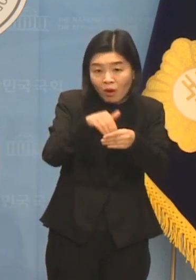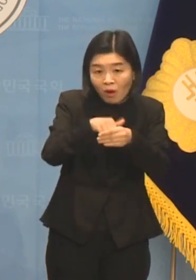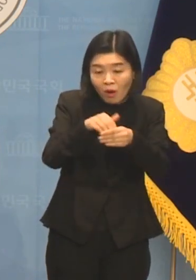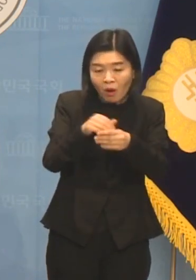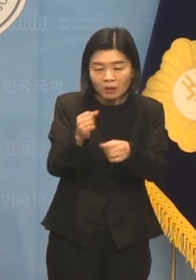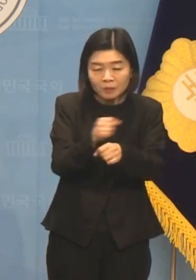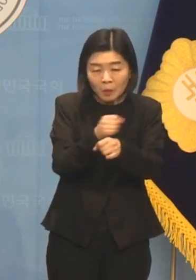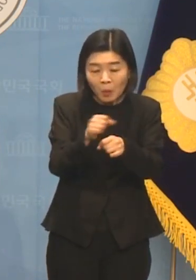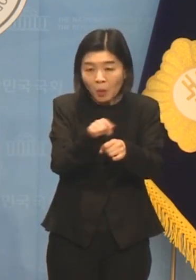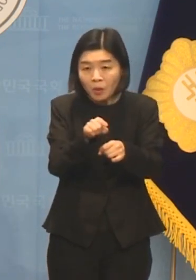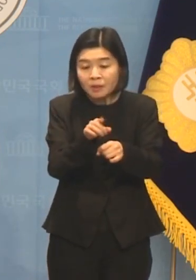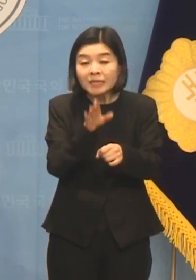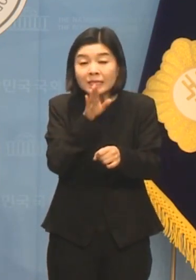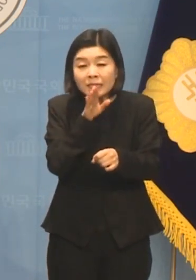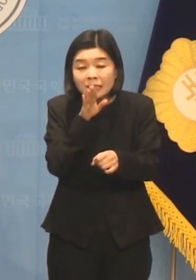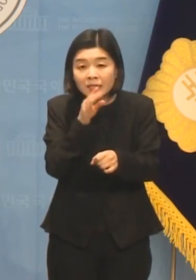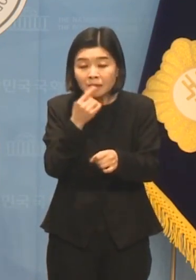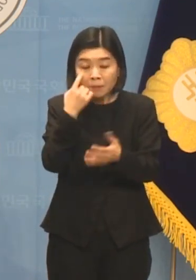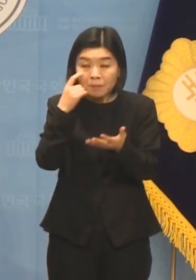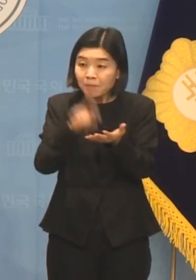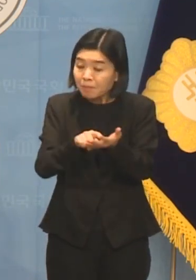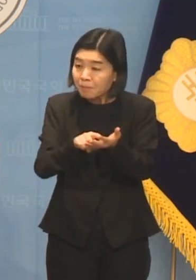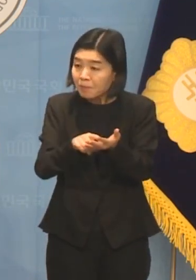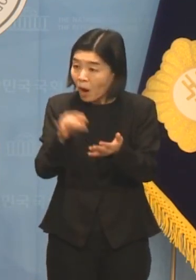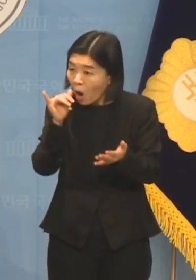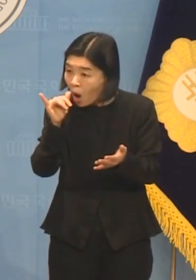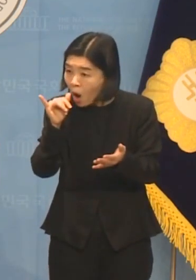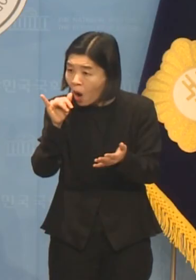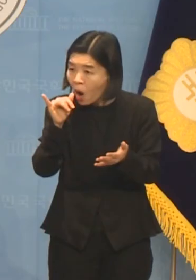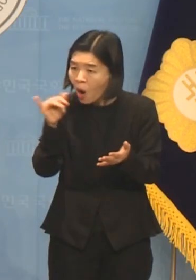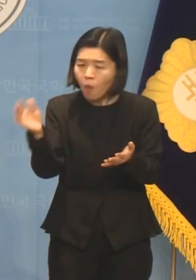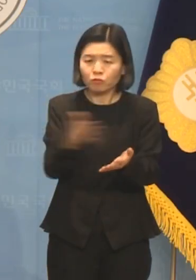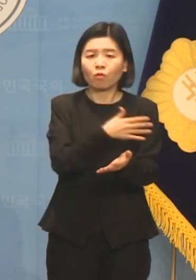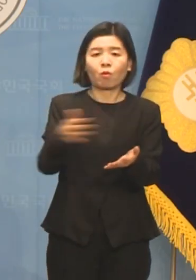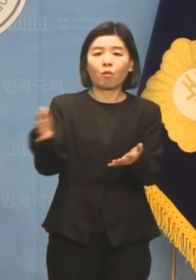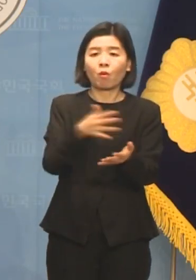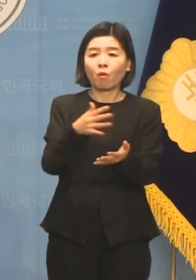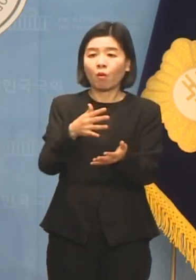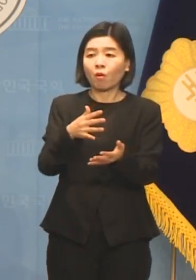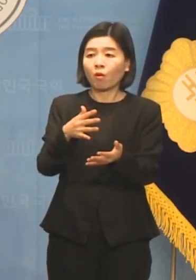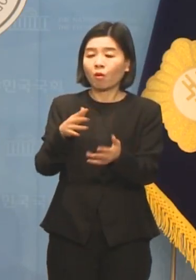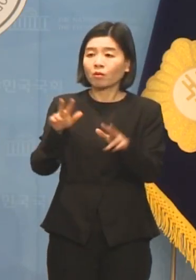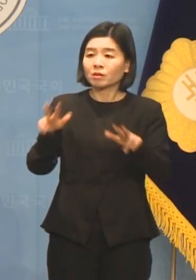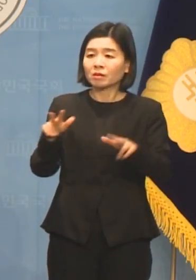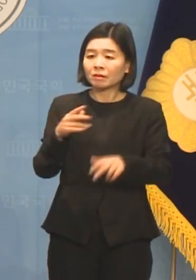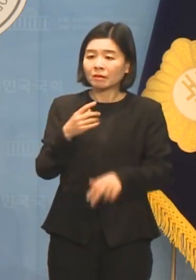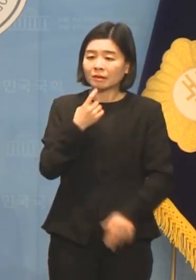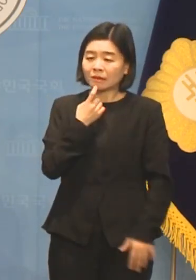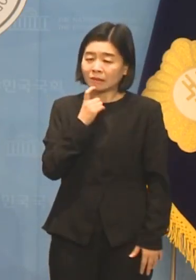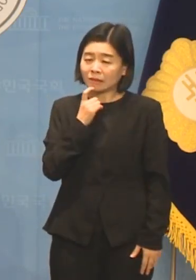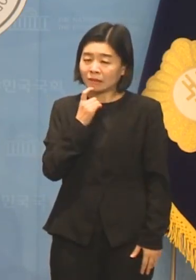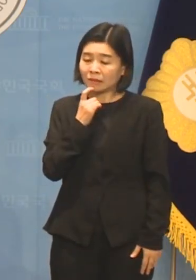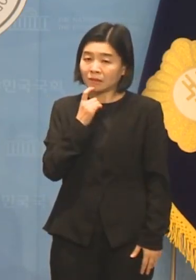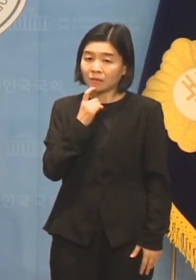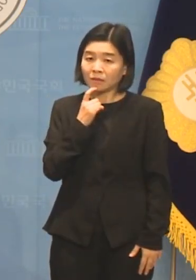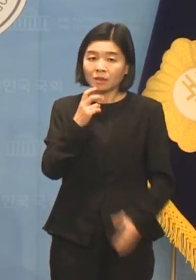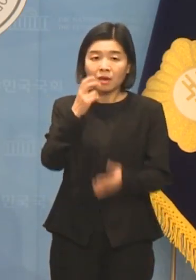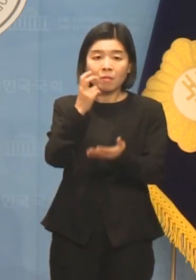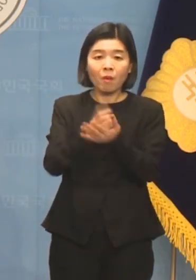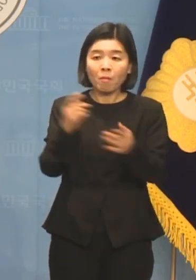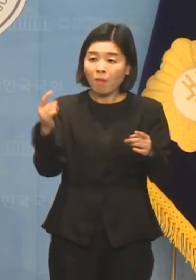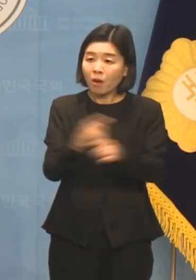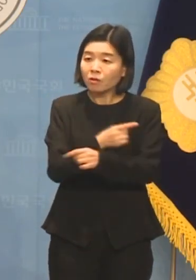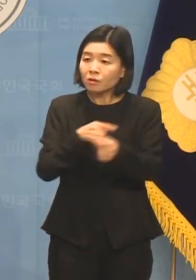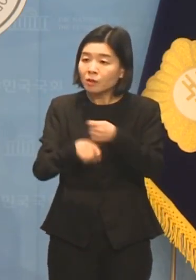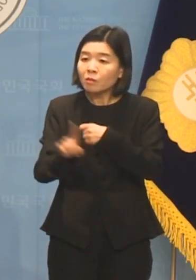밝혀진 것이 있었습니까? 그럼에도 기어이 억지 생떼로 제도까지 바꾸겠다는 것은 다른